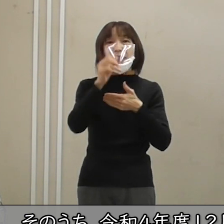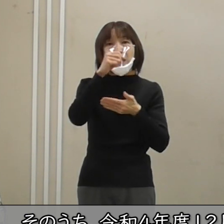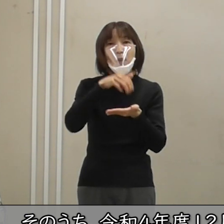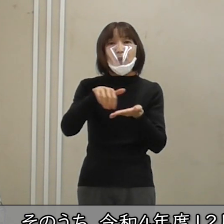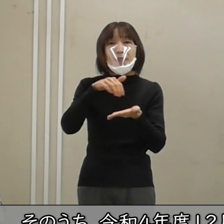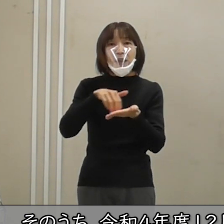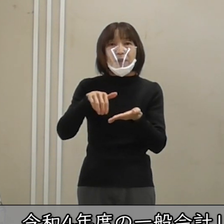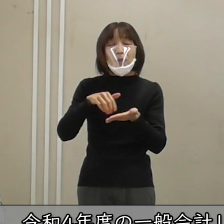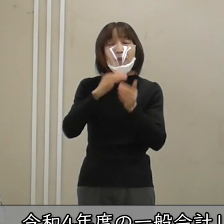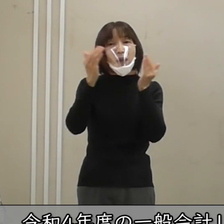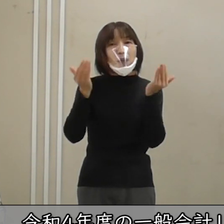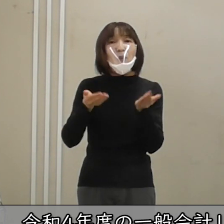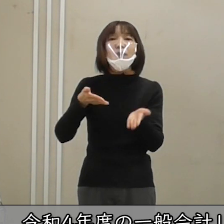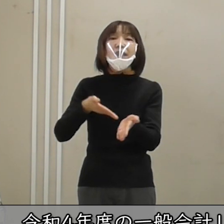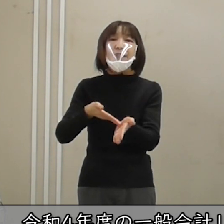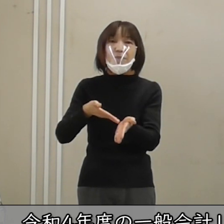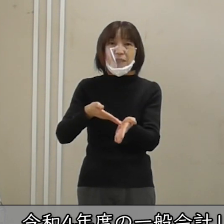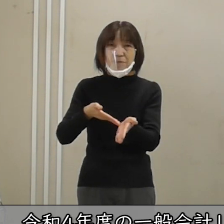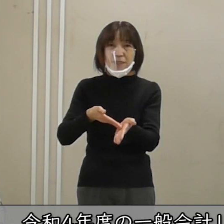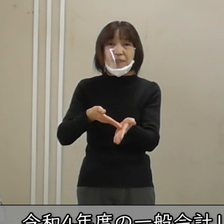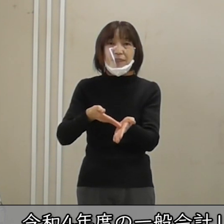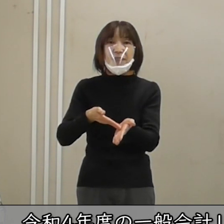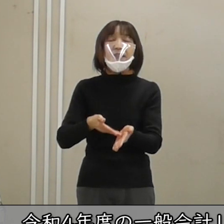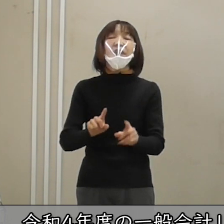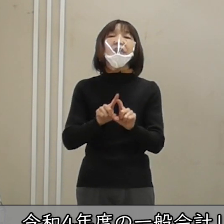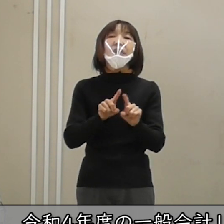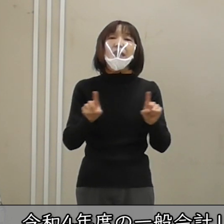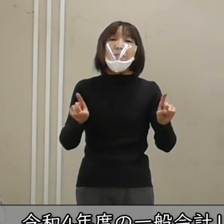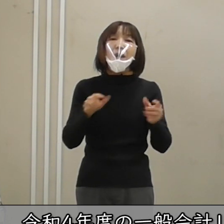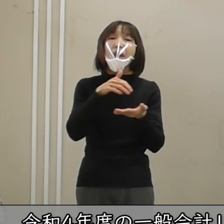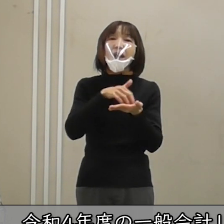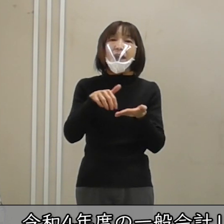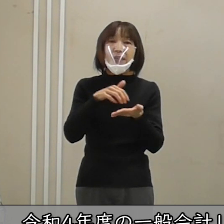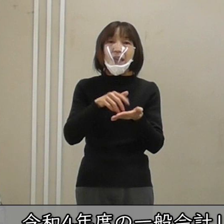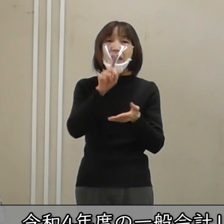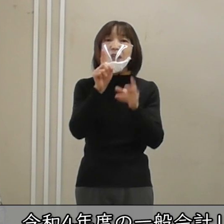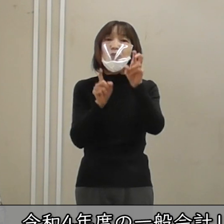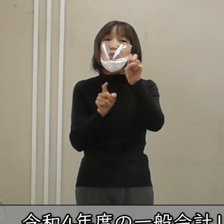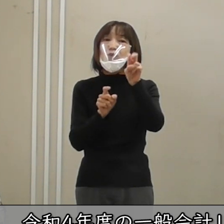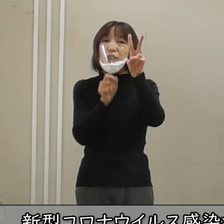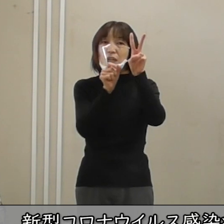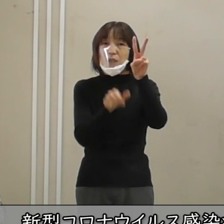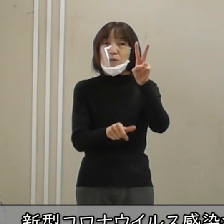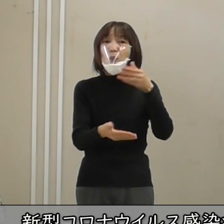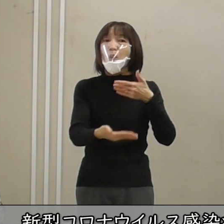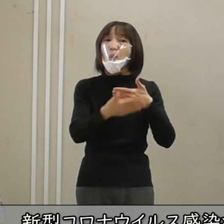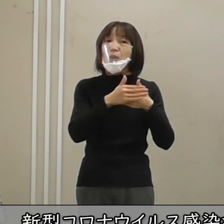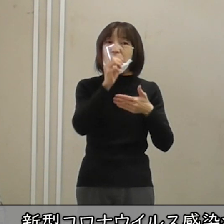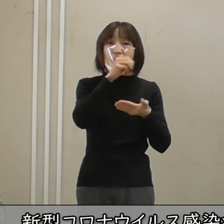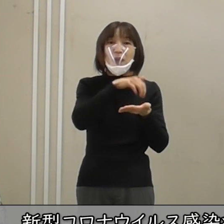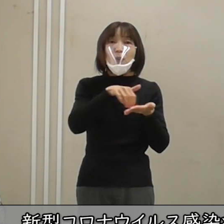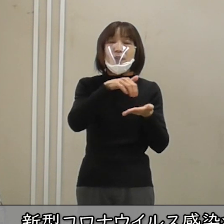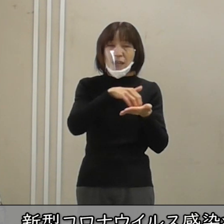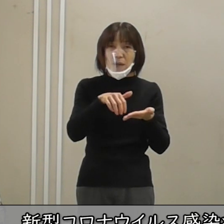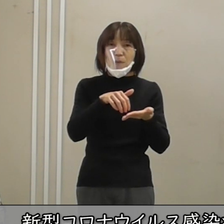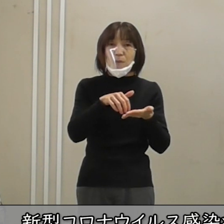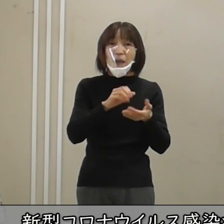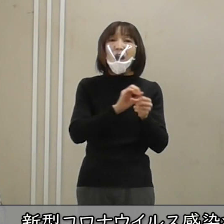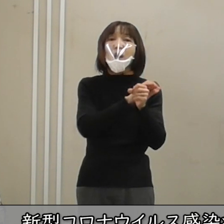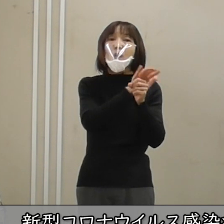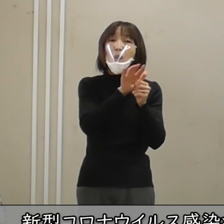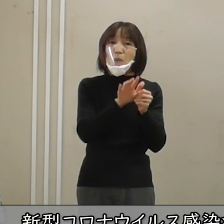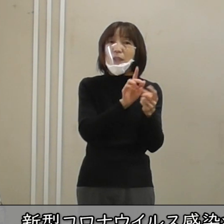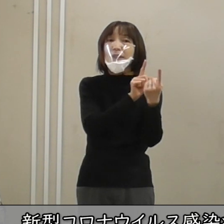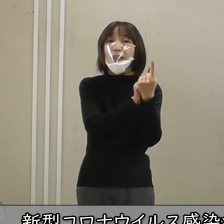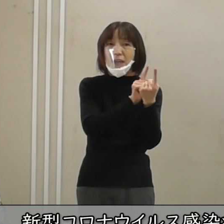を申し上げます。令和4年度の一般会計12月補正予算は、新型コロナウイルス感染症及